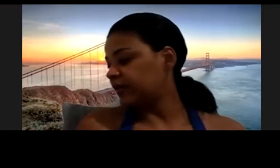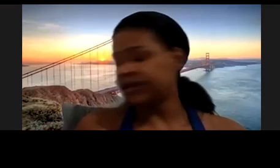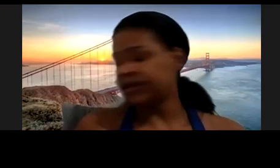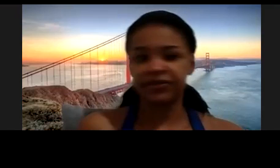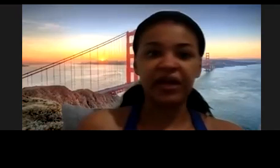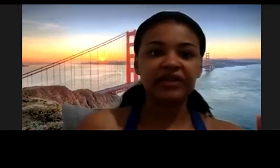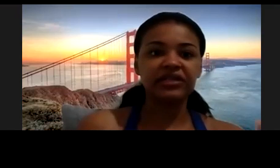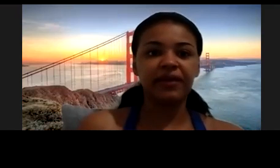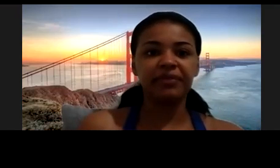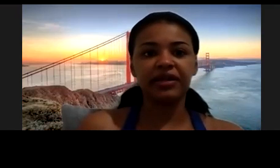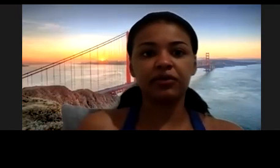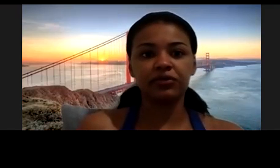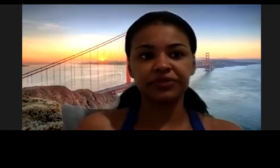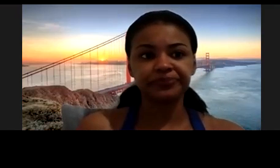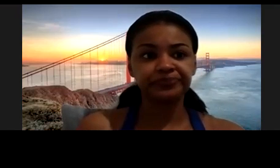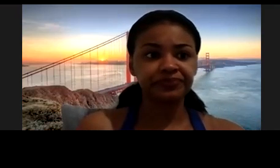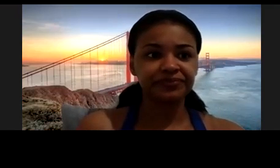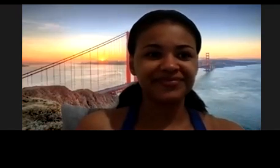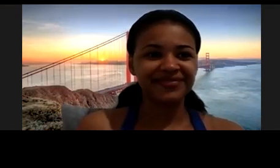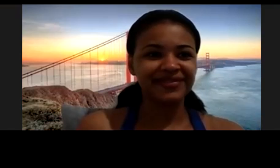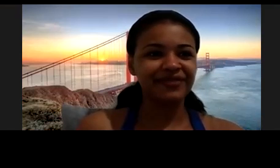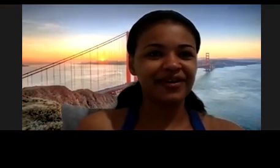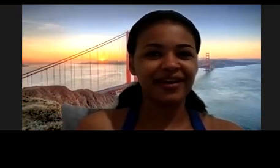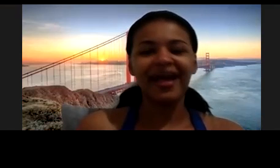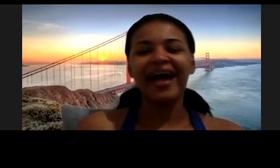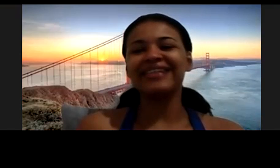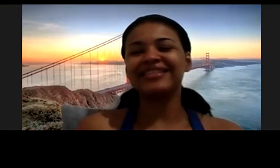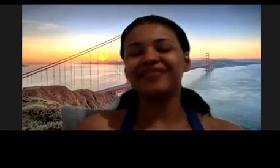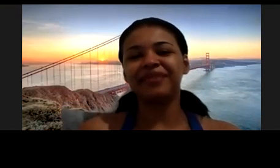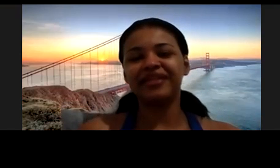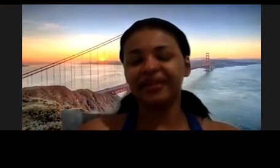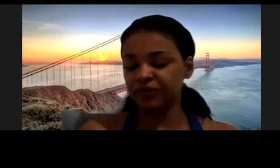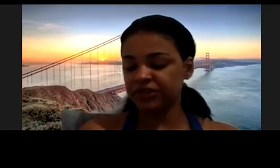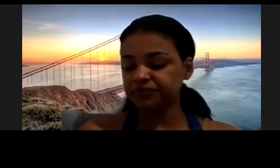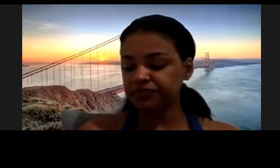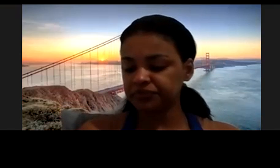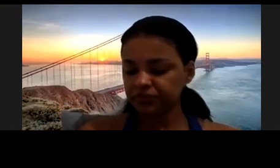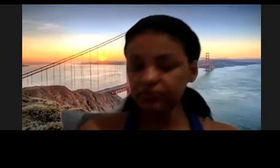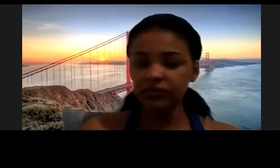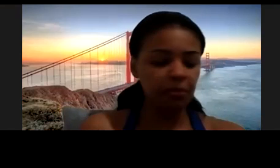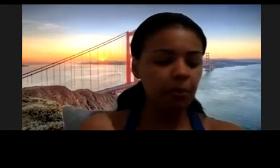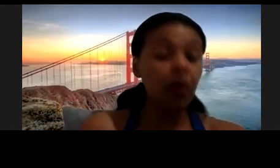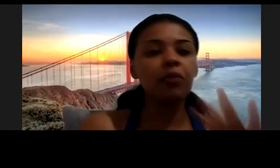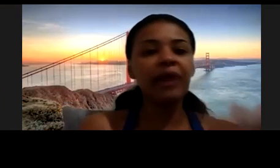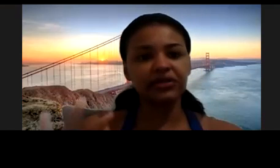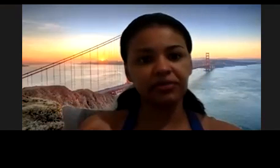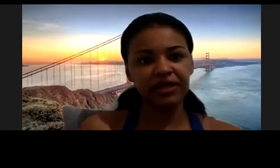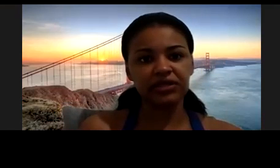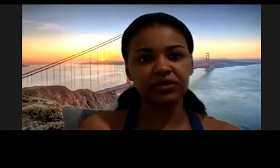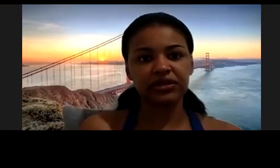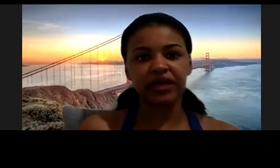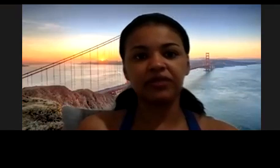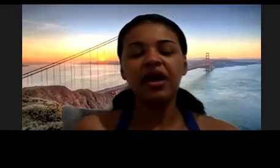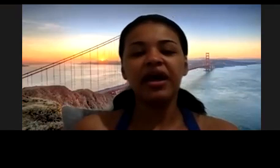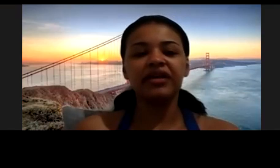bom então é isso a gente vai aprender hoje se foi a gente vai aprender hoje um pouco